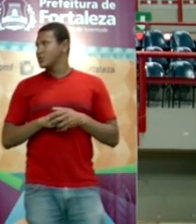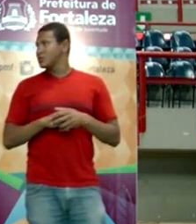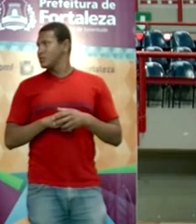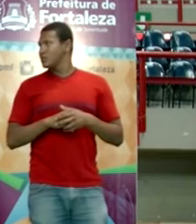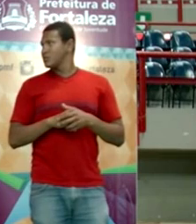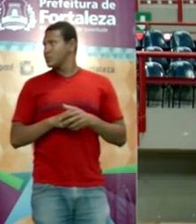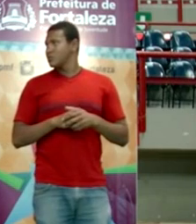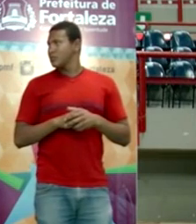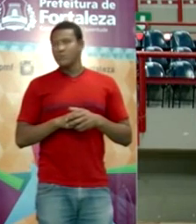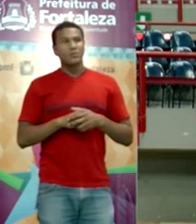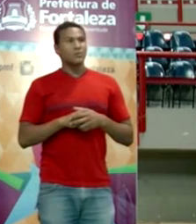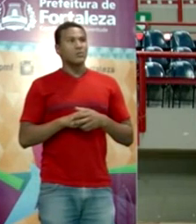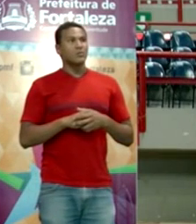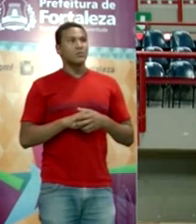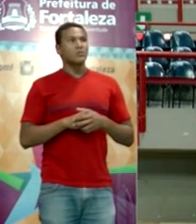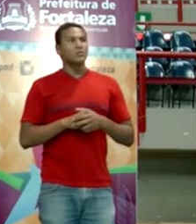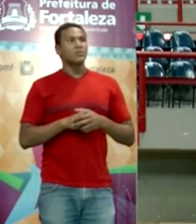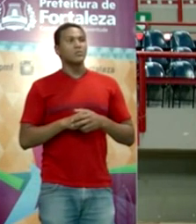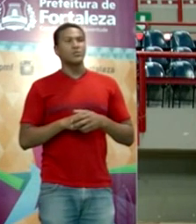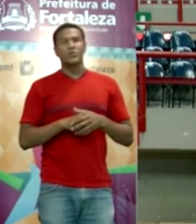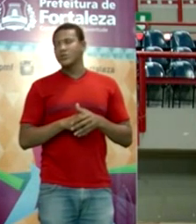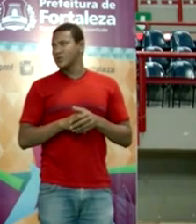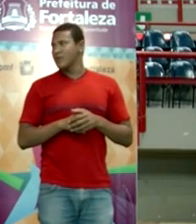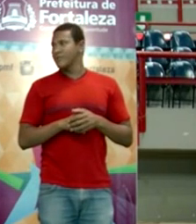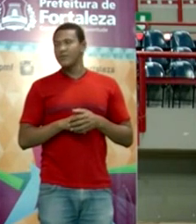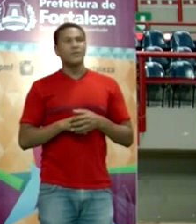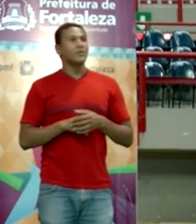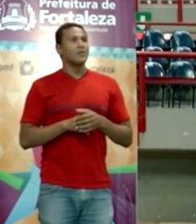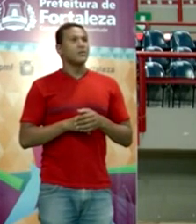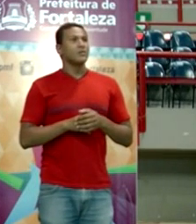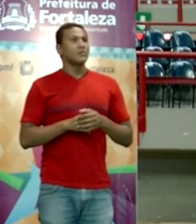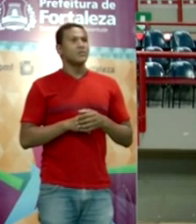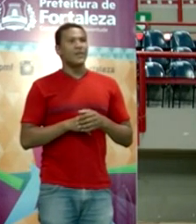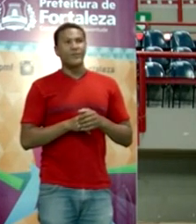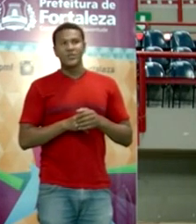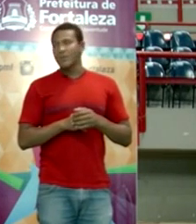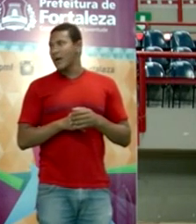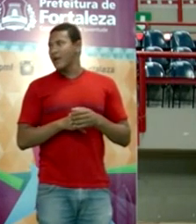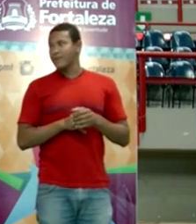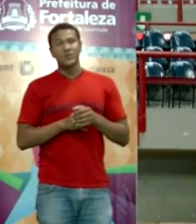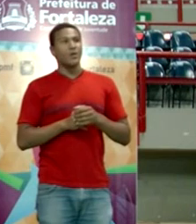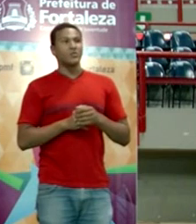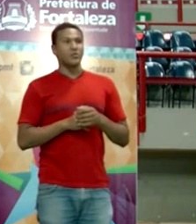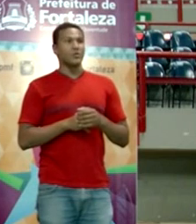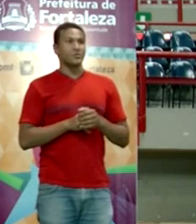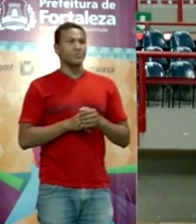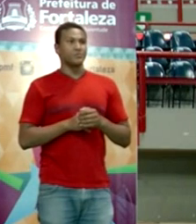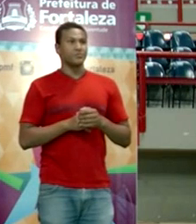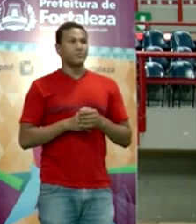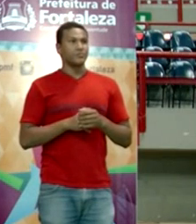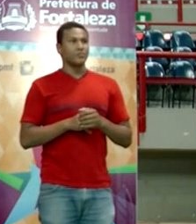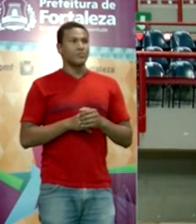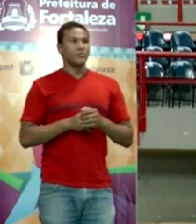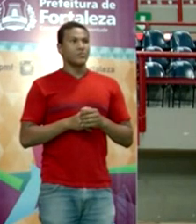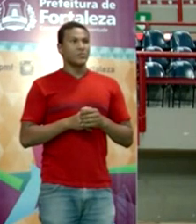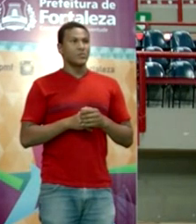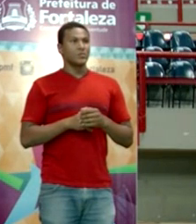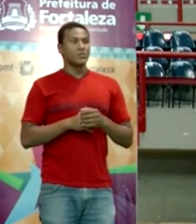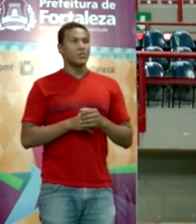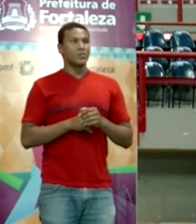Tem uma moça passando mal ali, ó. Ela já está sendo atendida já. Vamos chamar